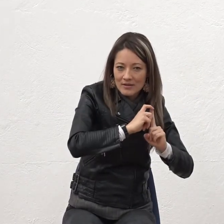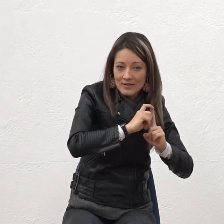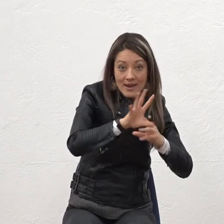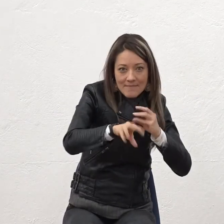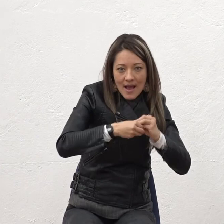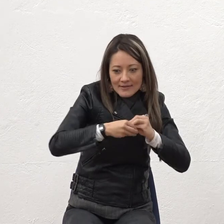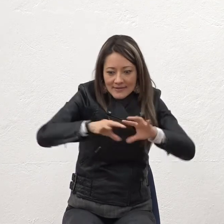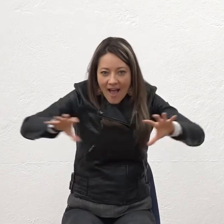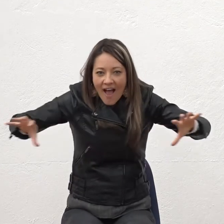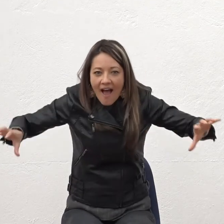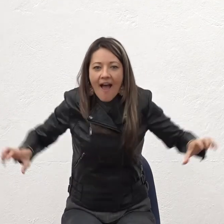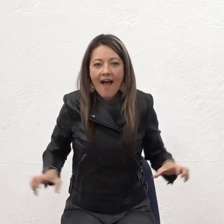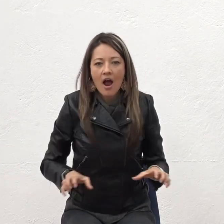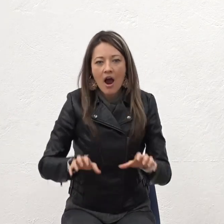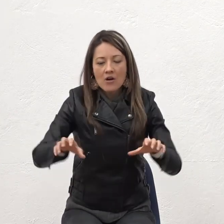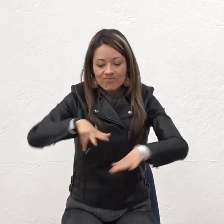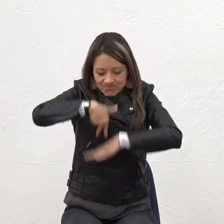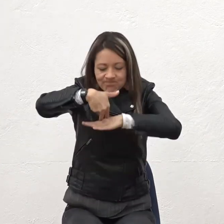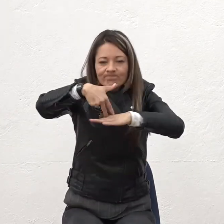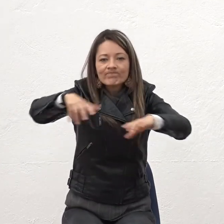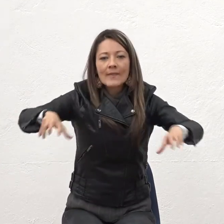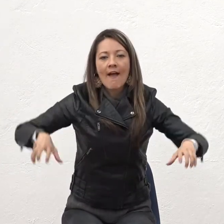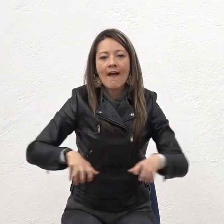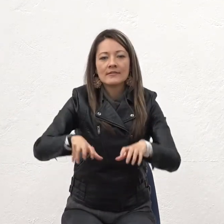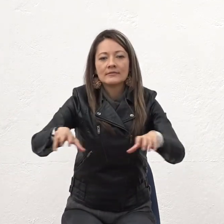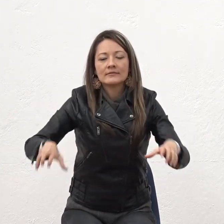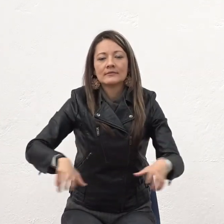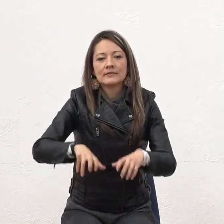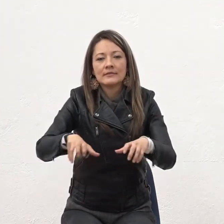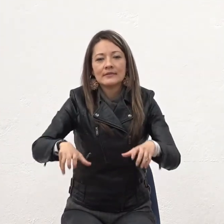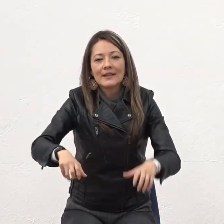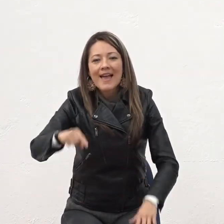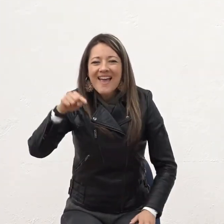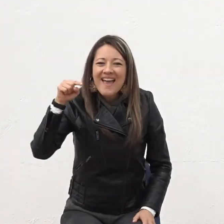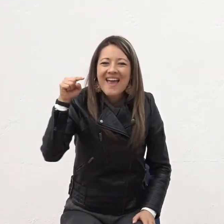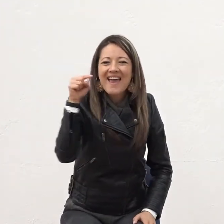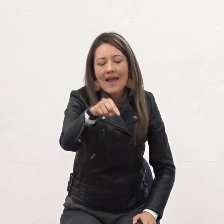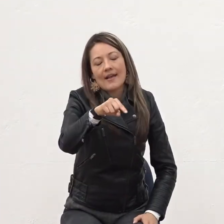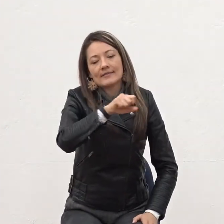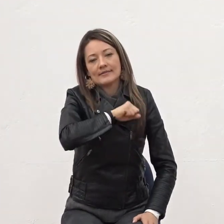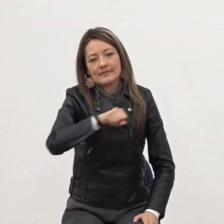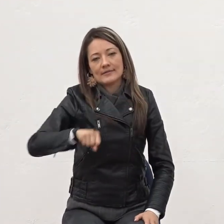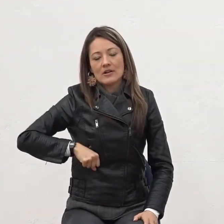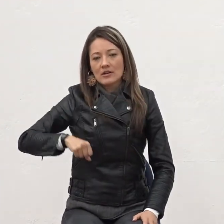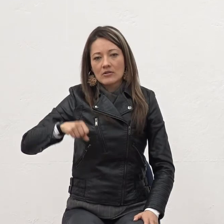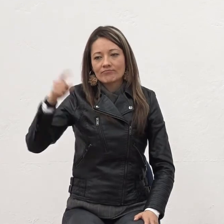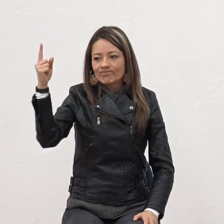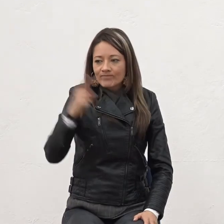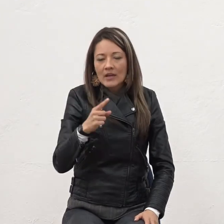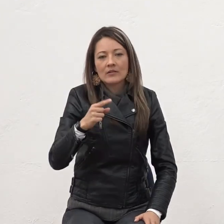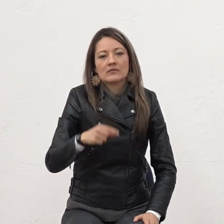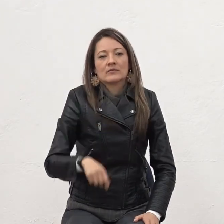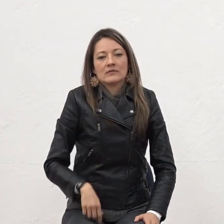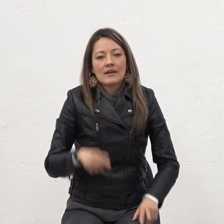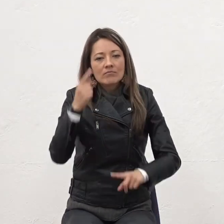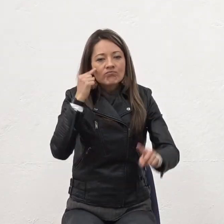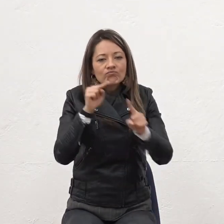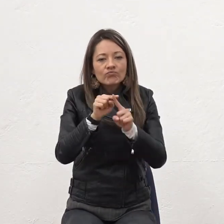Y accione. Póngase de pie y accione. Esto vino a hacer el Señor. Escúchelo.